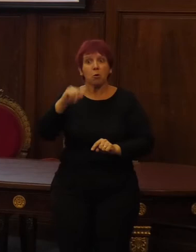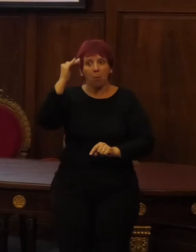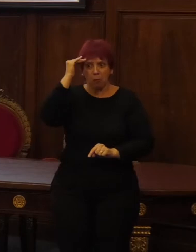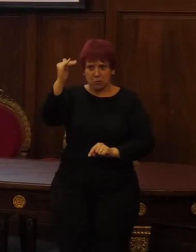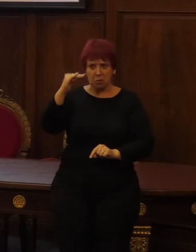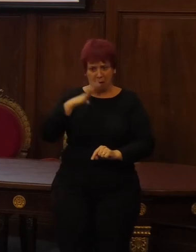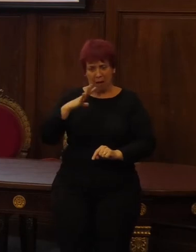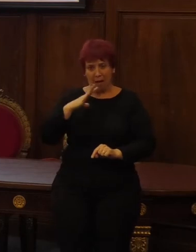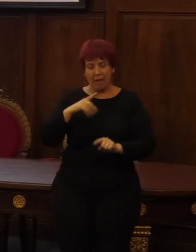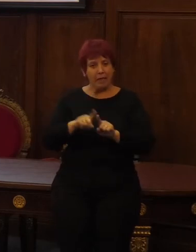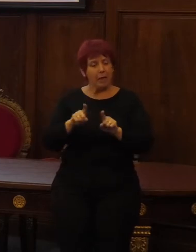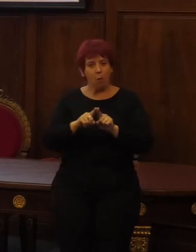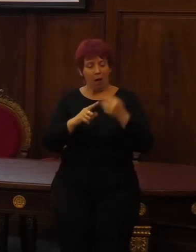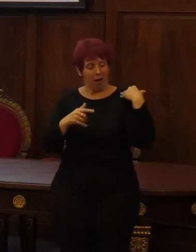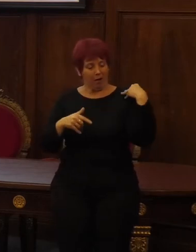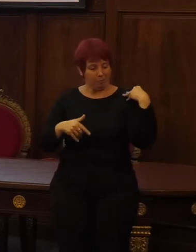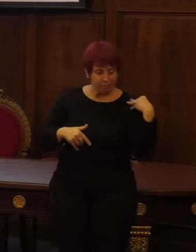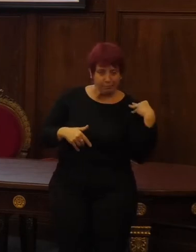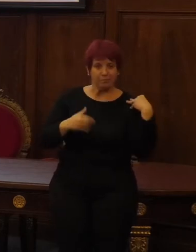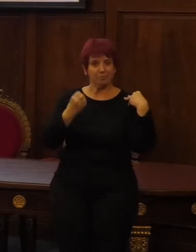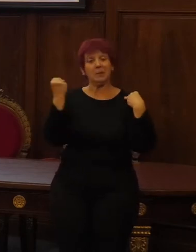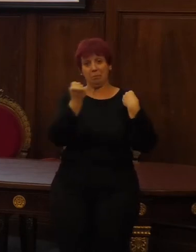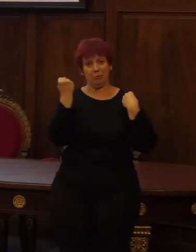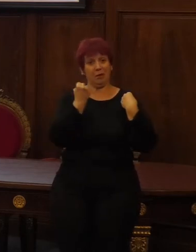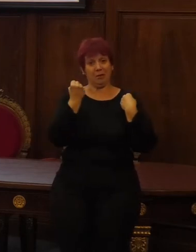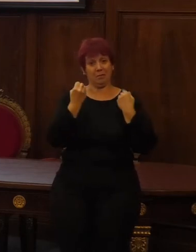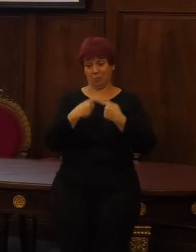profesional tenía un peso determinante en nosotros.